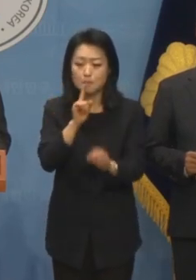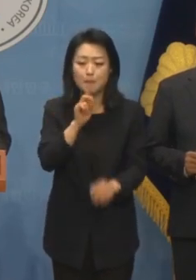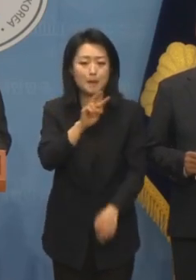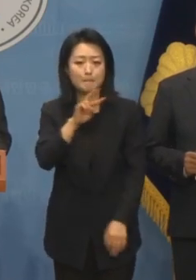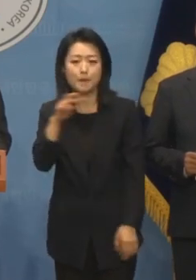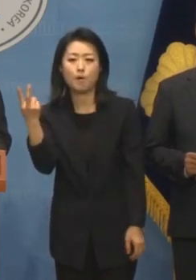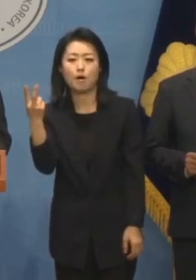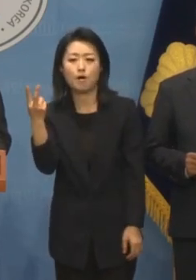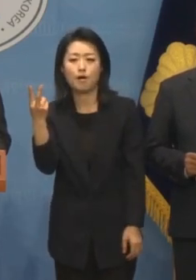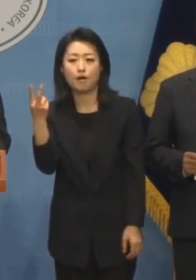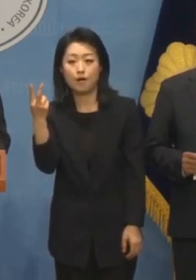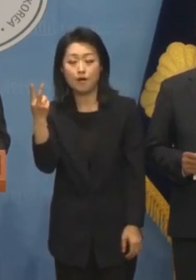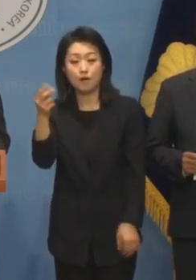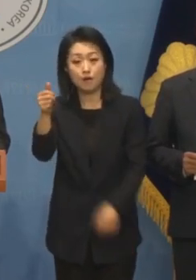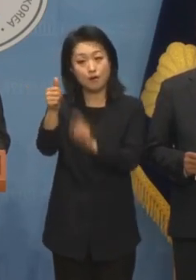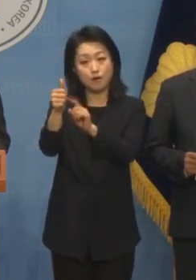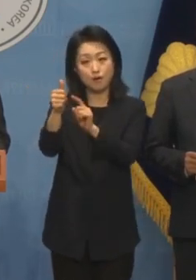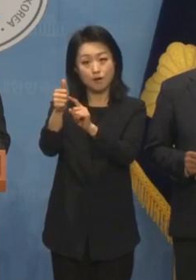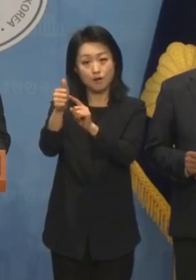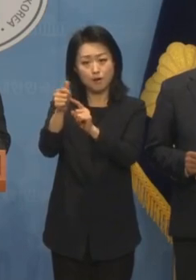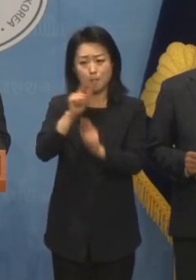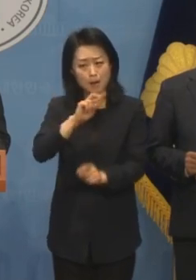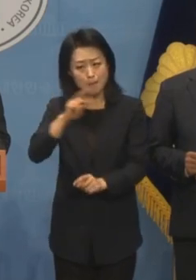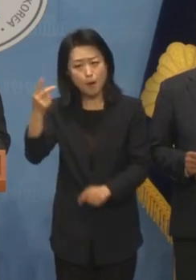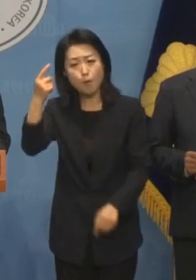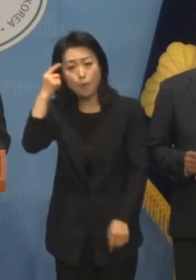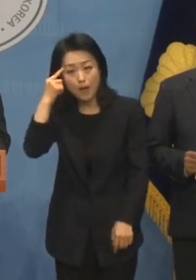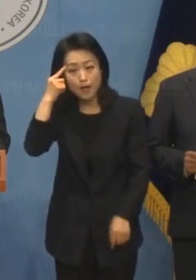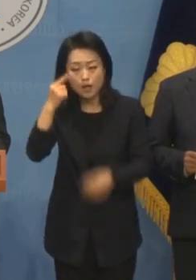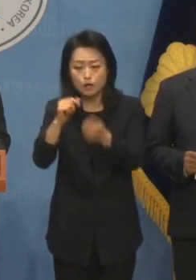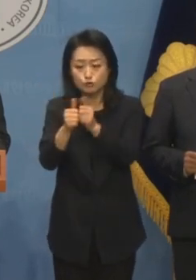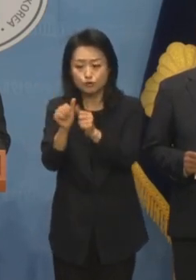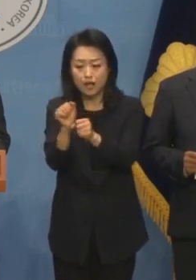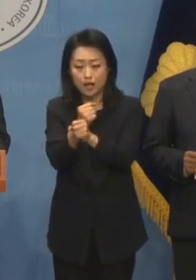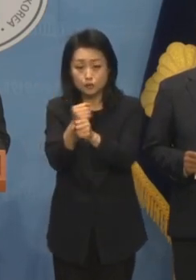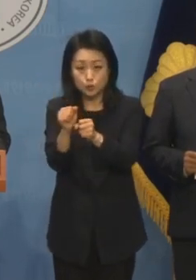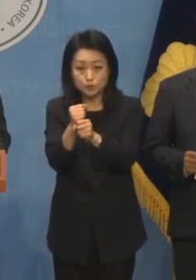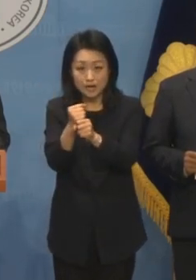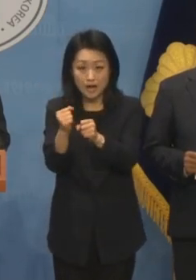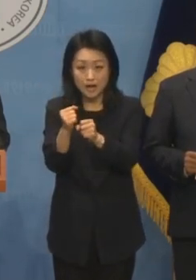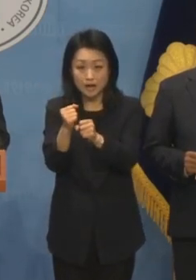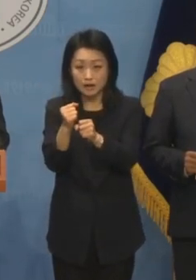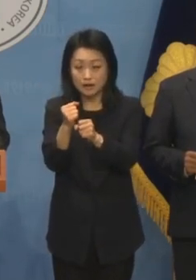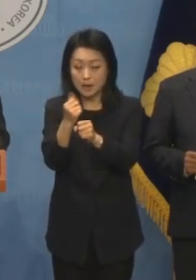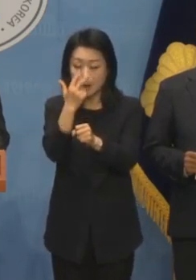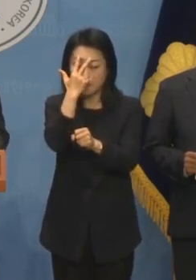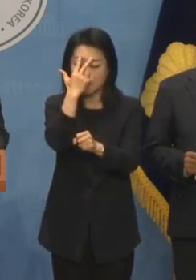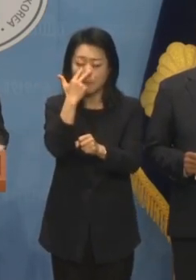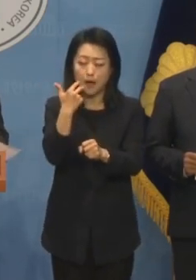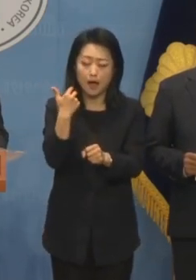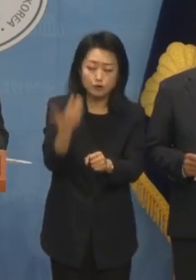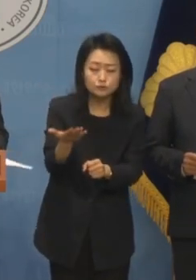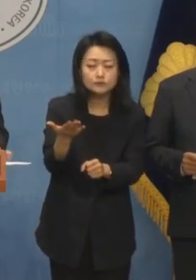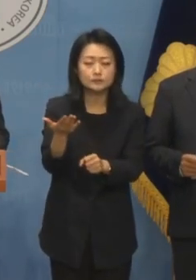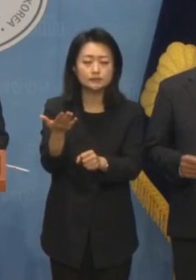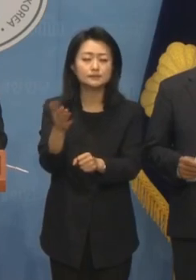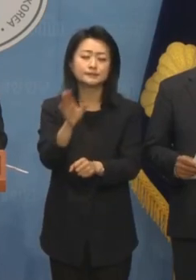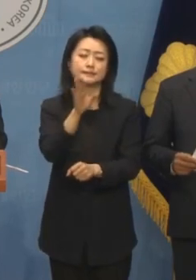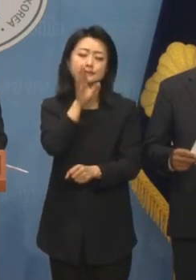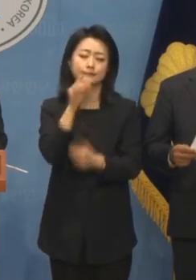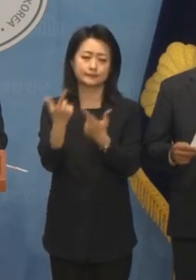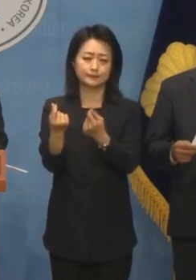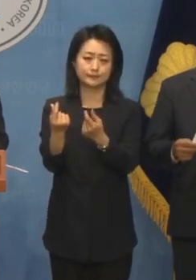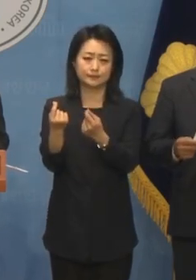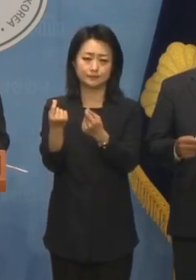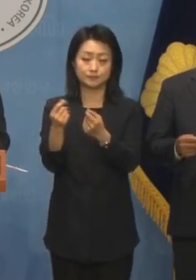바뀌었습니다. 이러한 김성태의 진술의 변화는 주가 조작 수사를 봐주기로 한 거래가 있었음을 보여줍니다.